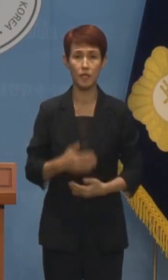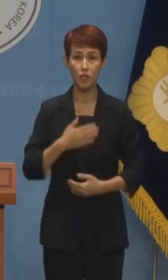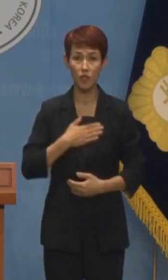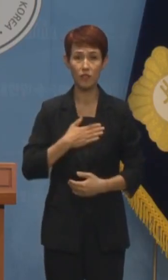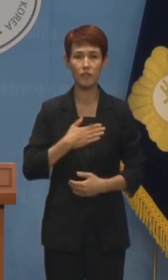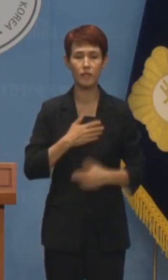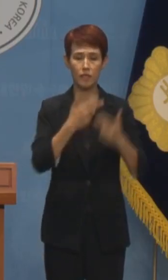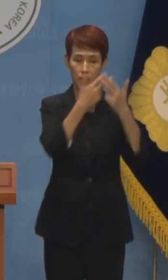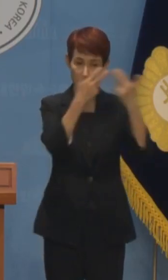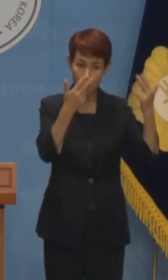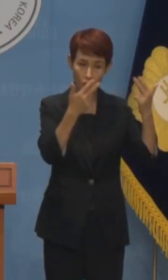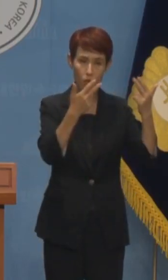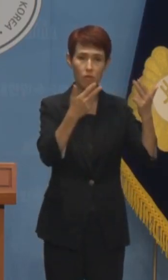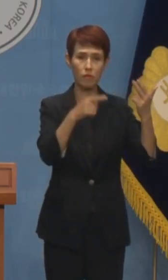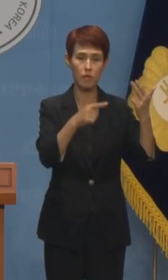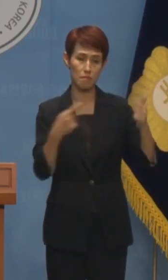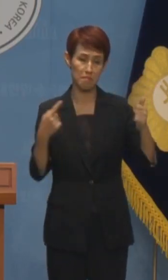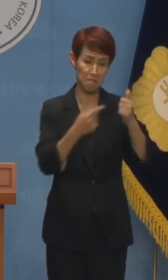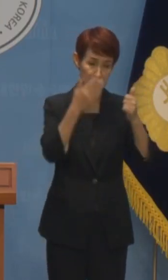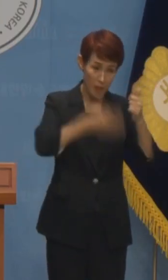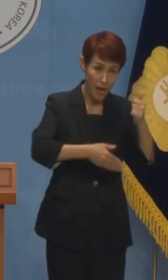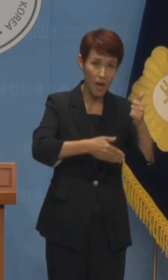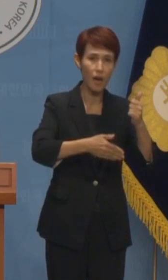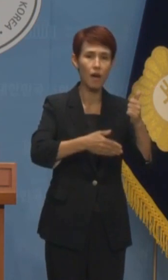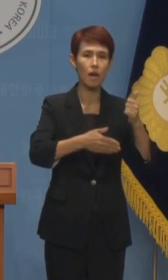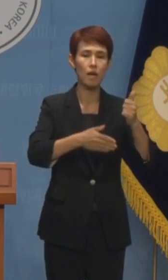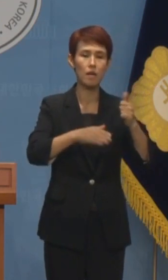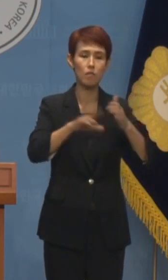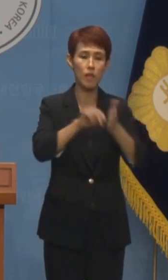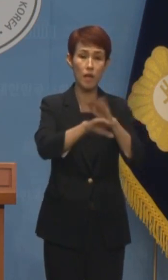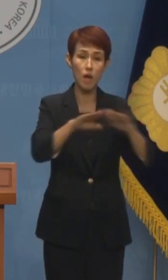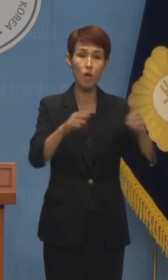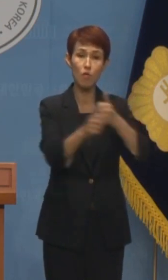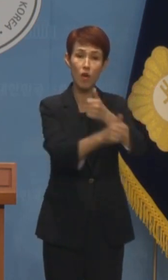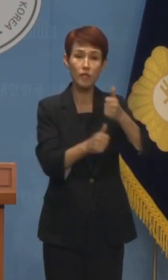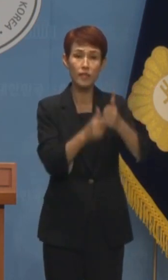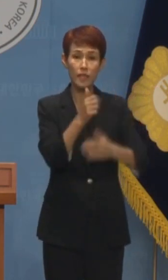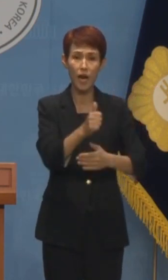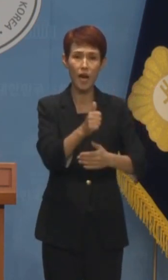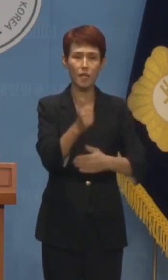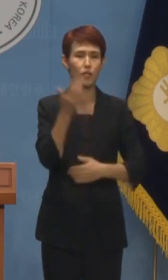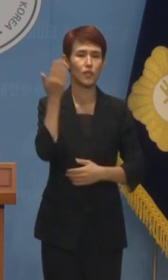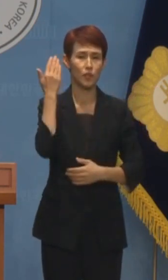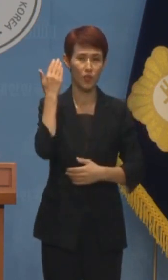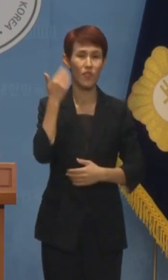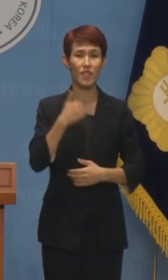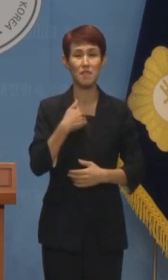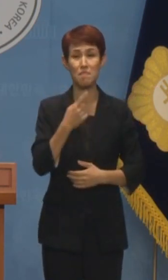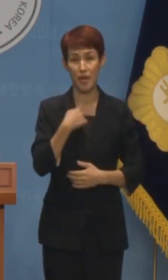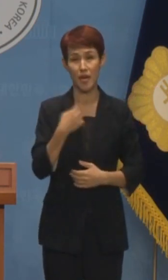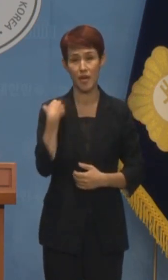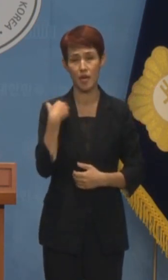이재명 당대표 테러대책위원회의 위원장으로서 저는